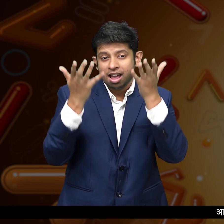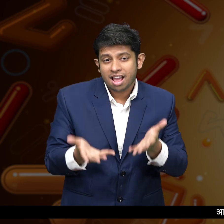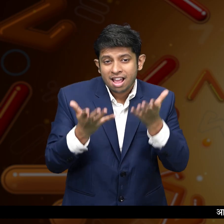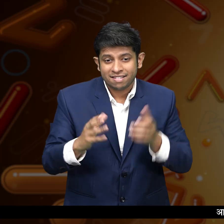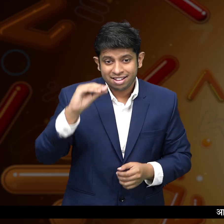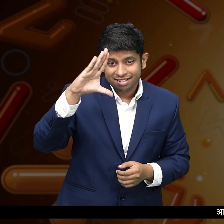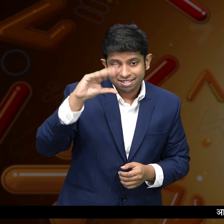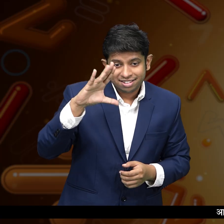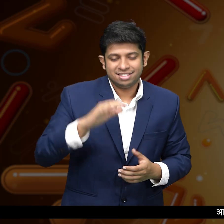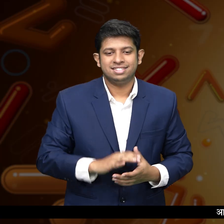आकारमान.